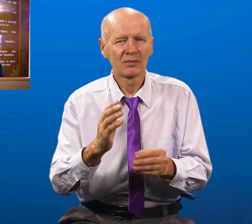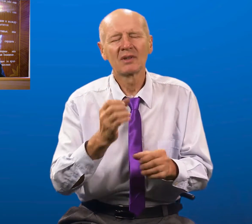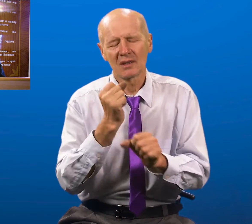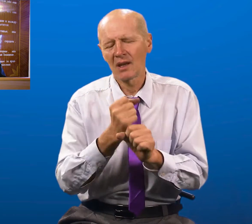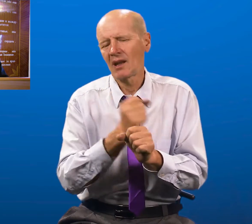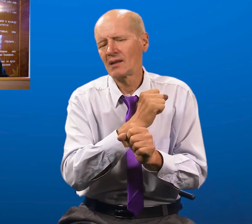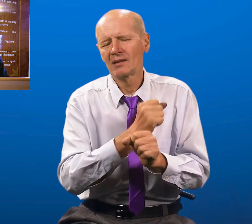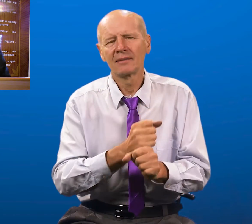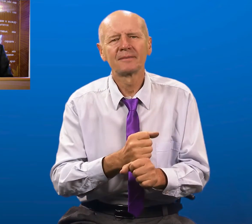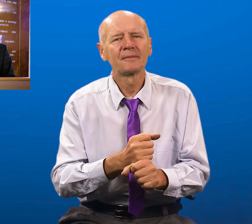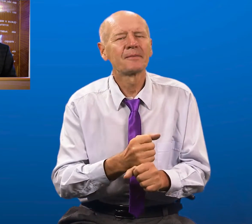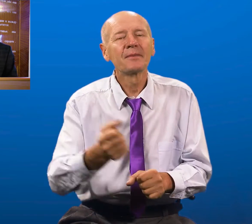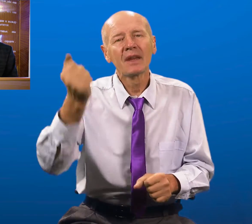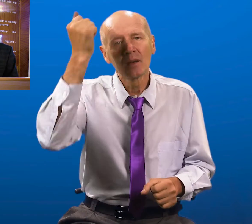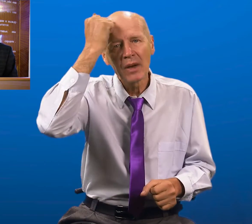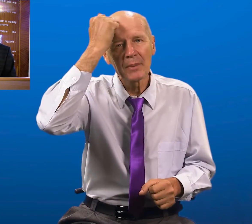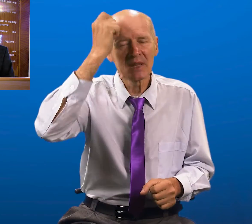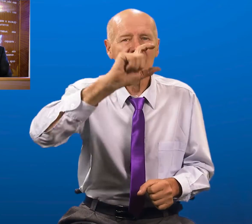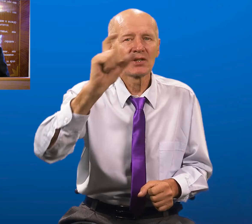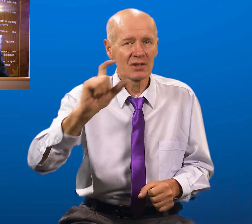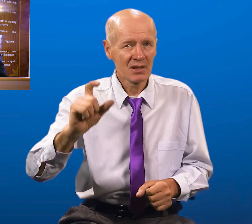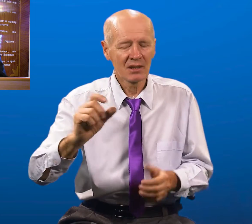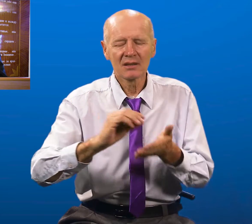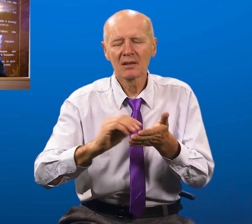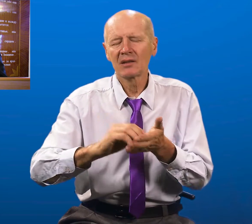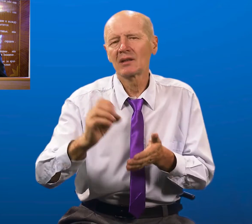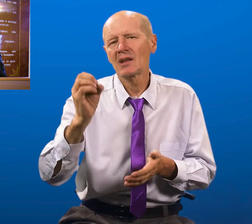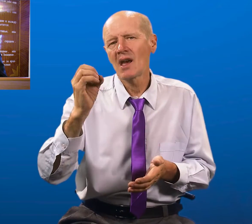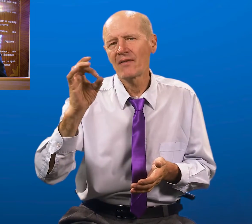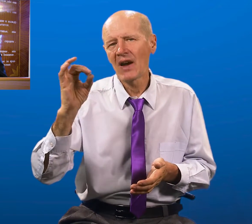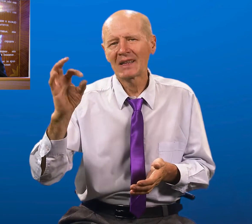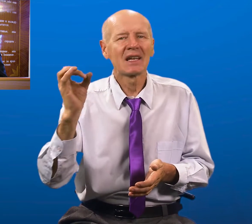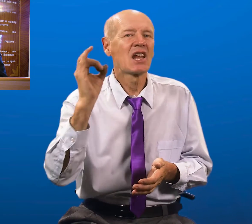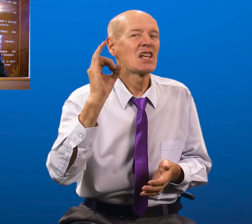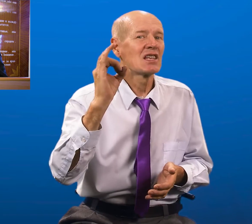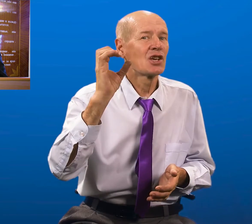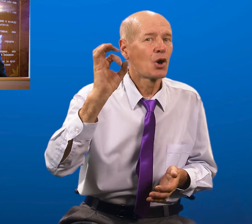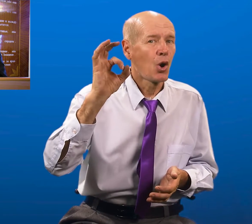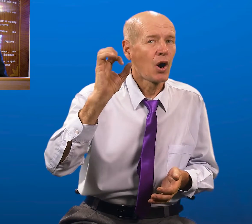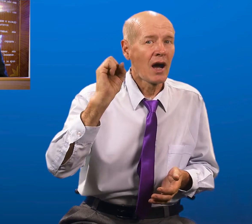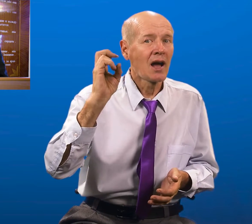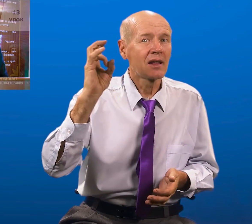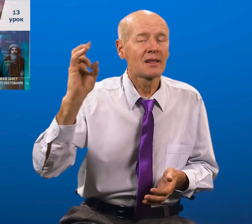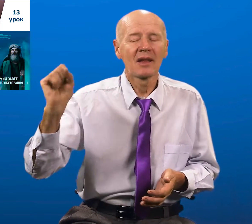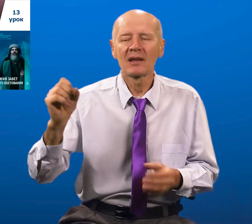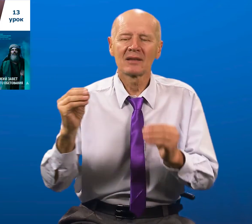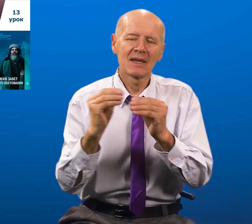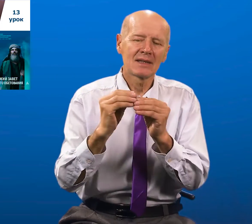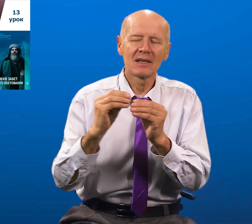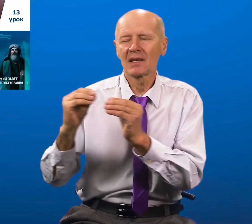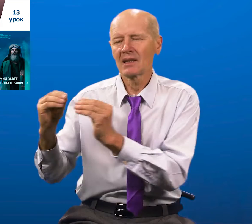материалу. Памятный текст нашего урока записан в Евангелии от Иоанна в 10 главе,